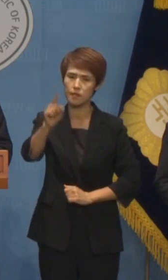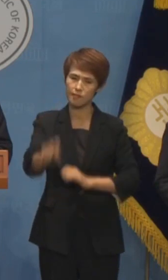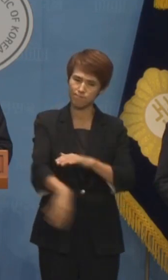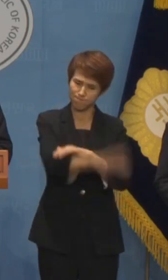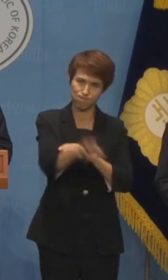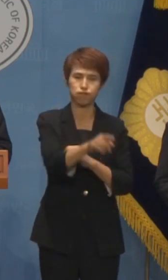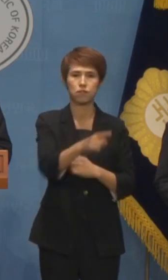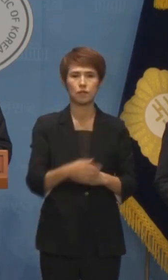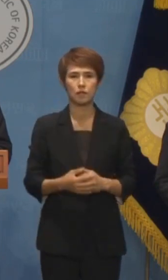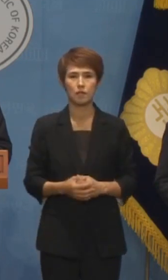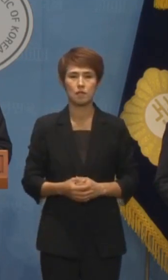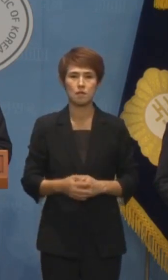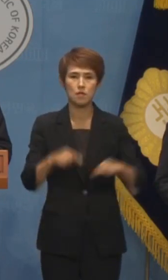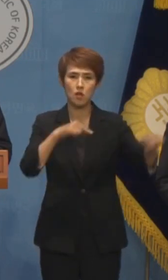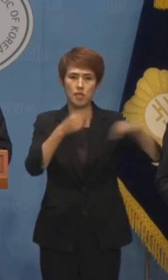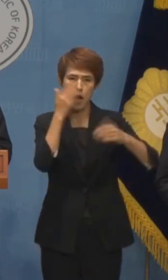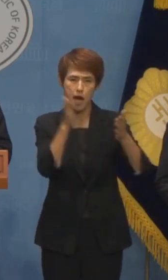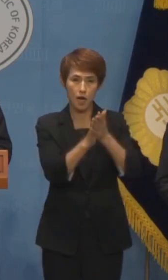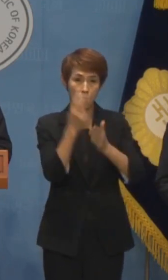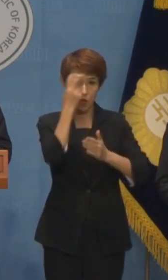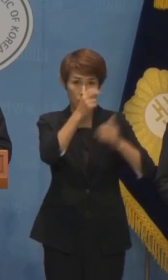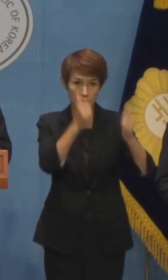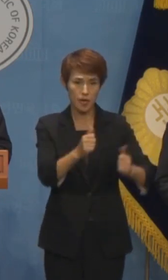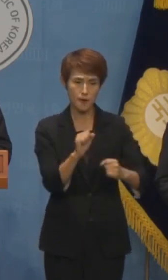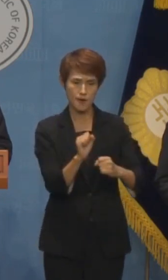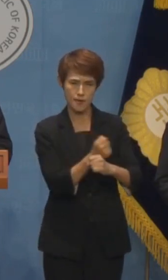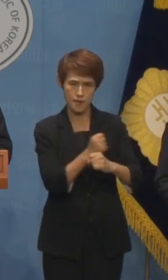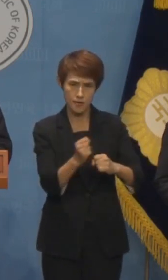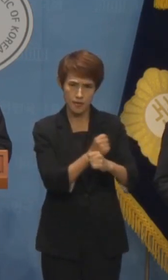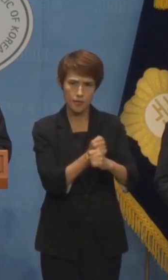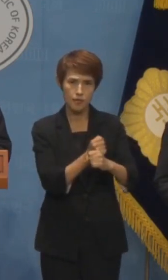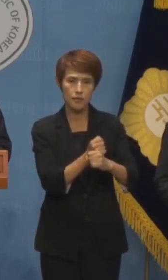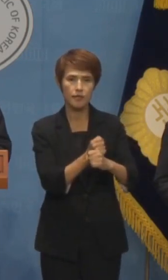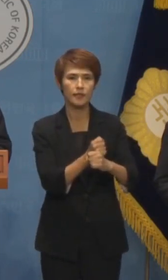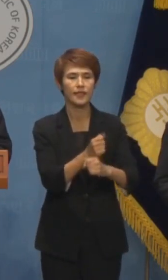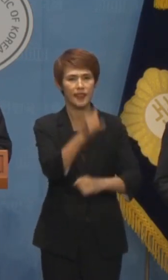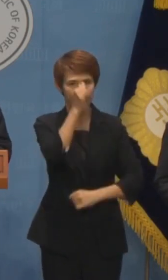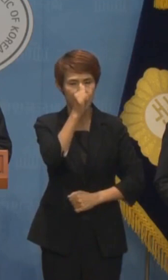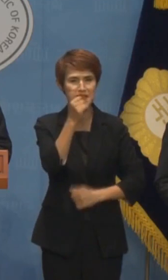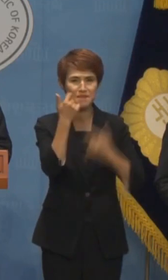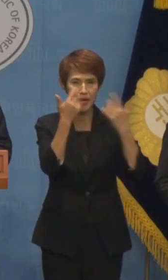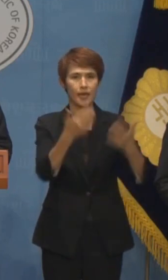엉터리이며 정치검찰의 기소 사실 조작 가능성을 입증한 것입니다.